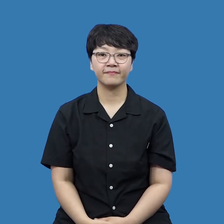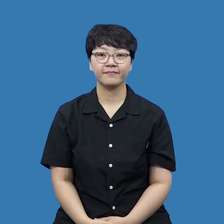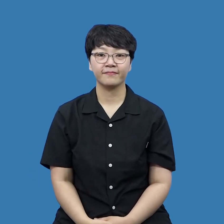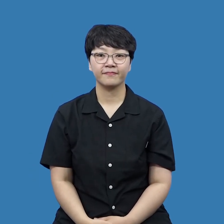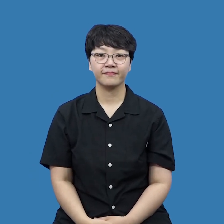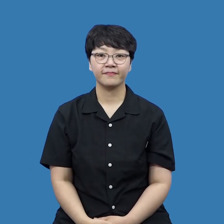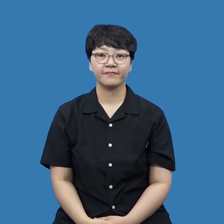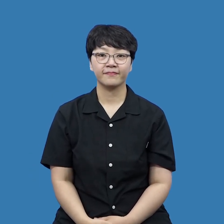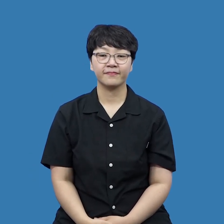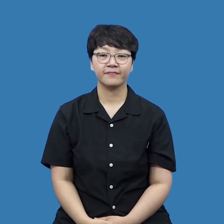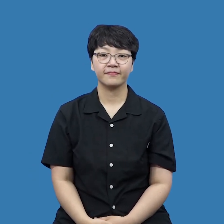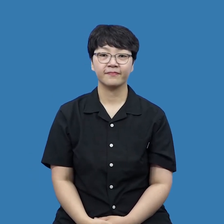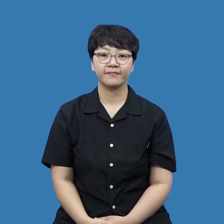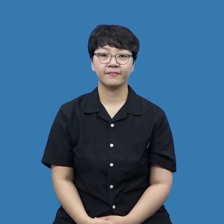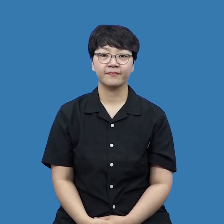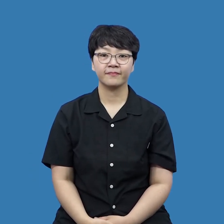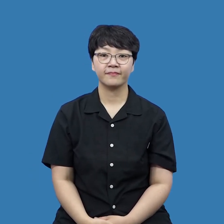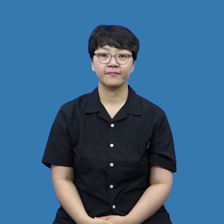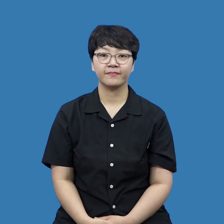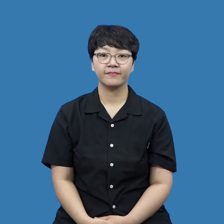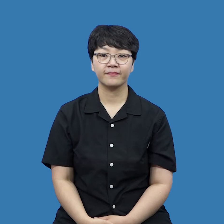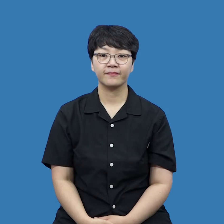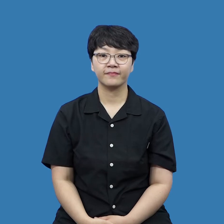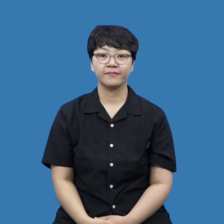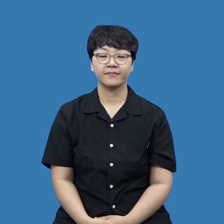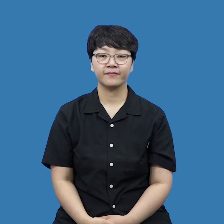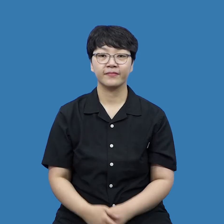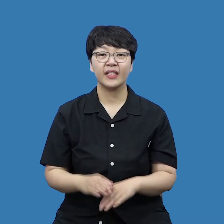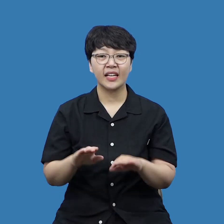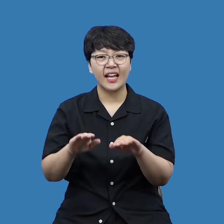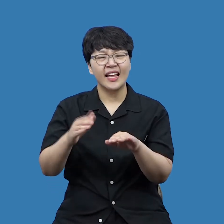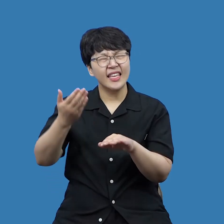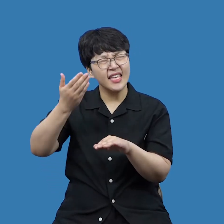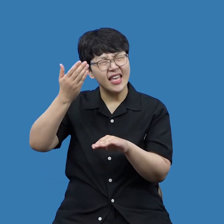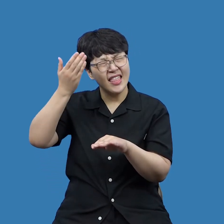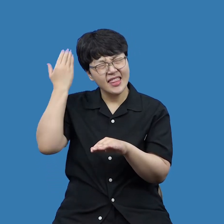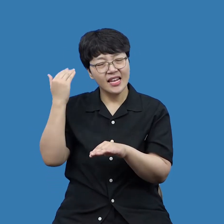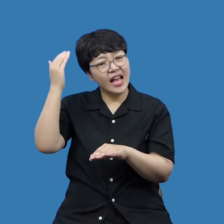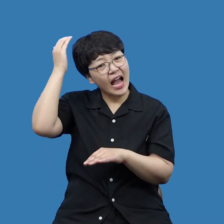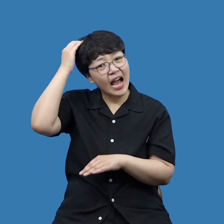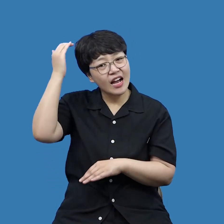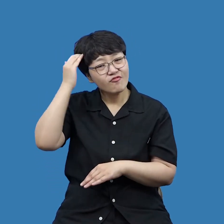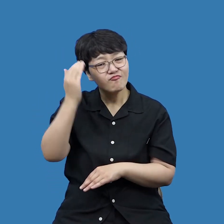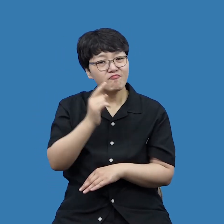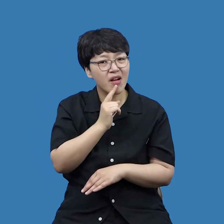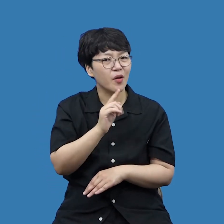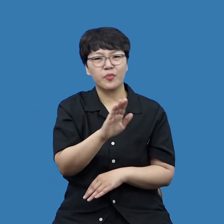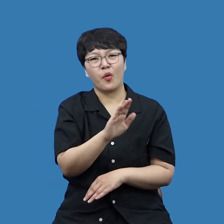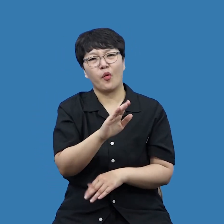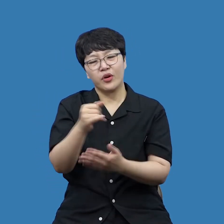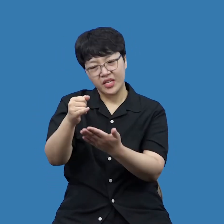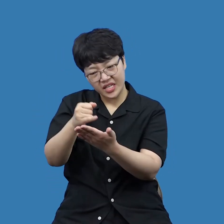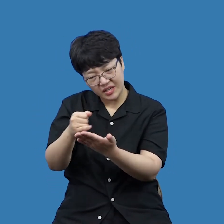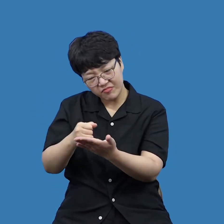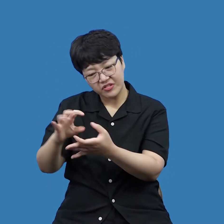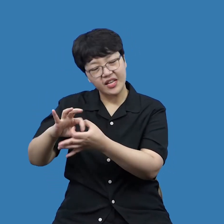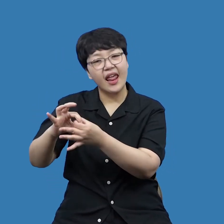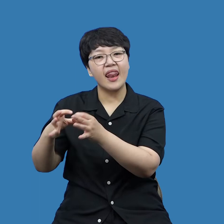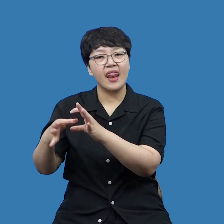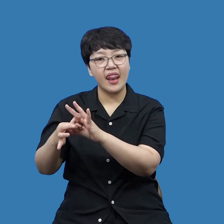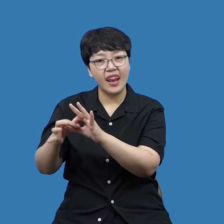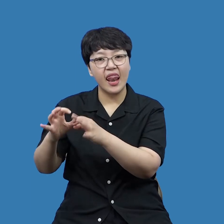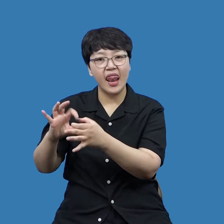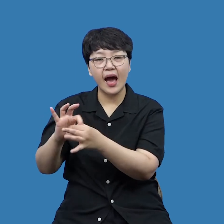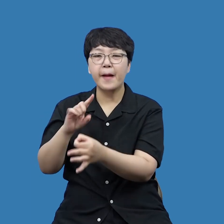이것이 옛날에는 우리가 성경을 히브리어, 헬라어, 그러나 유럽 역사에서 가장 많은